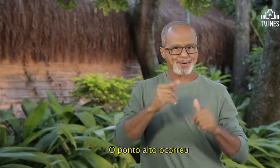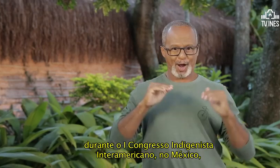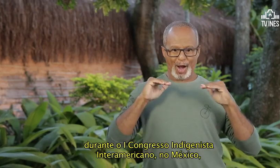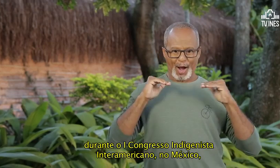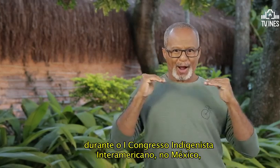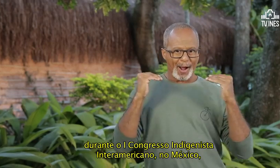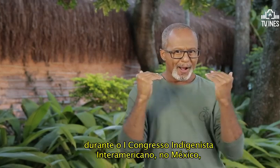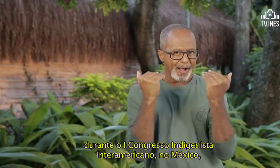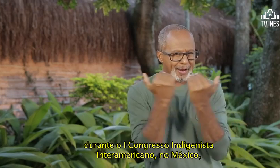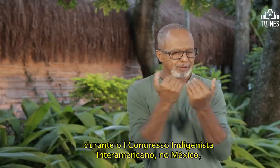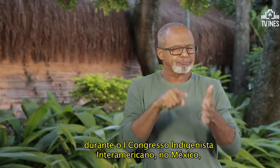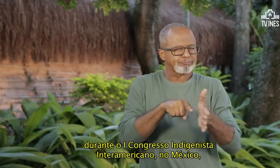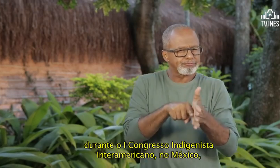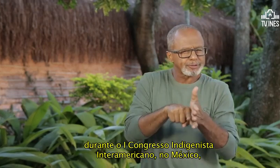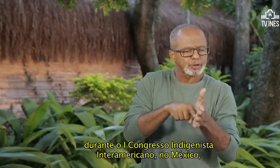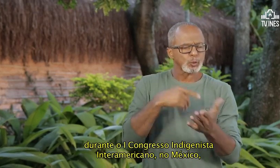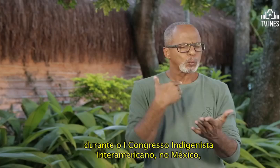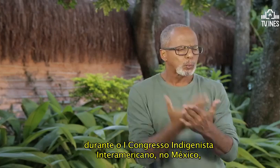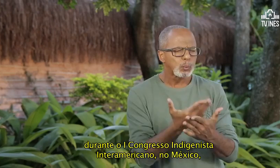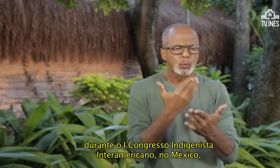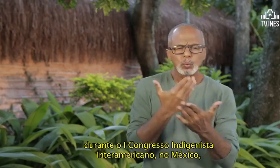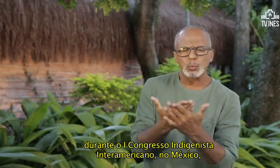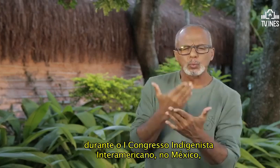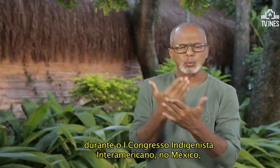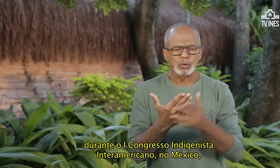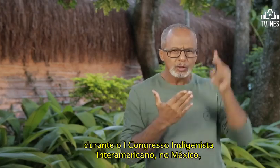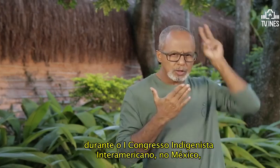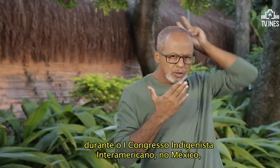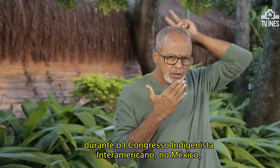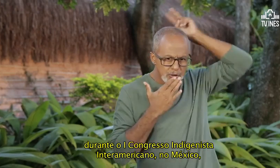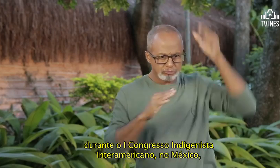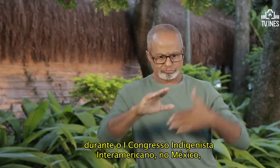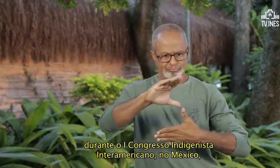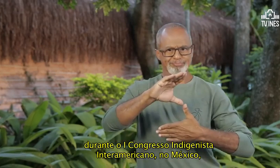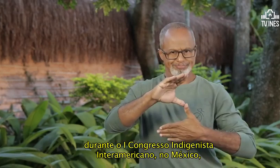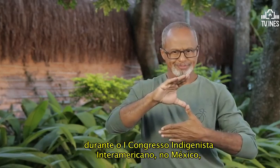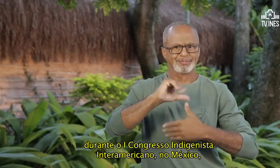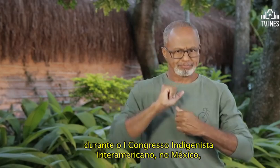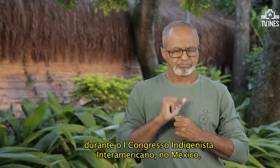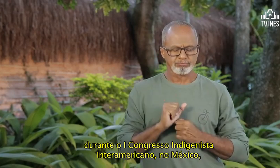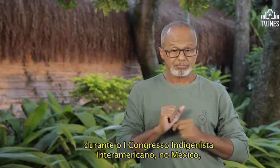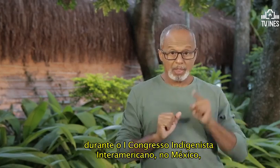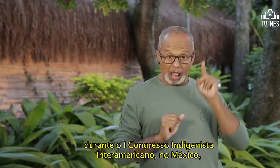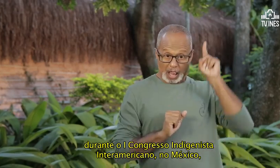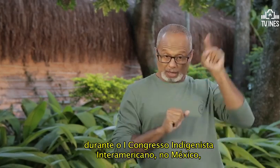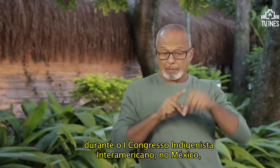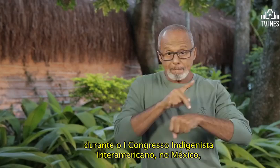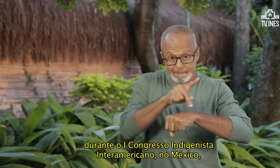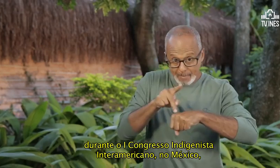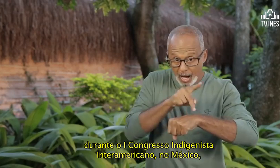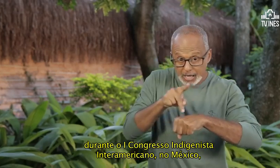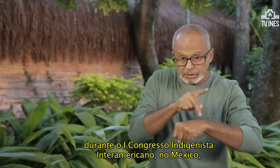durante o primeiro Congresso Indigenista Interamericano, no México,